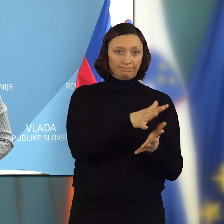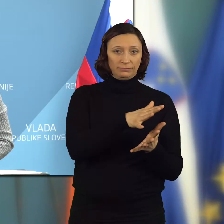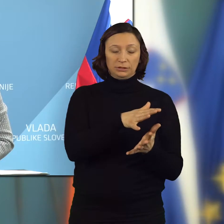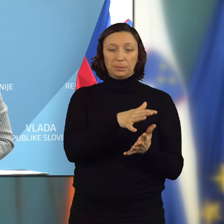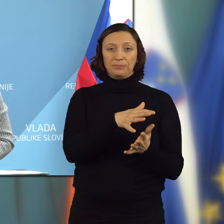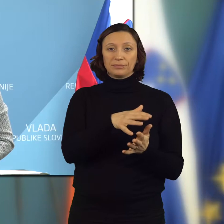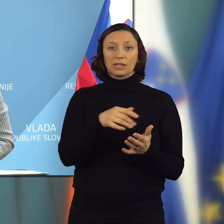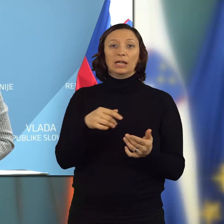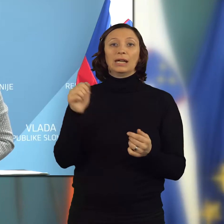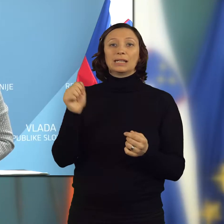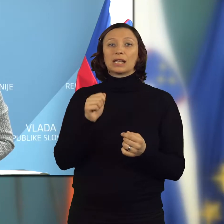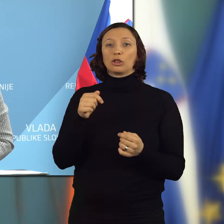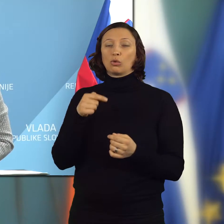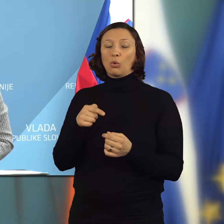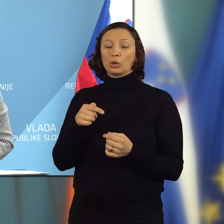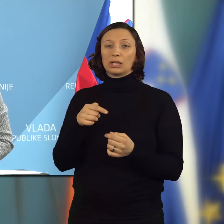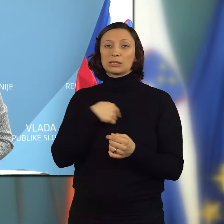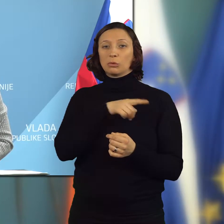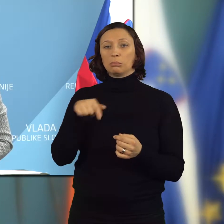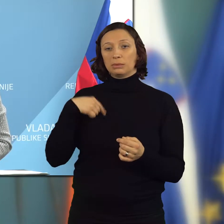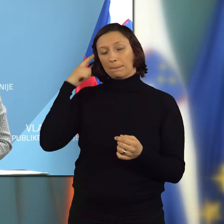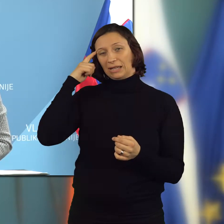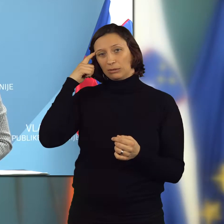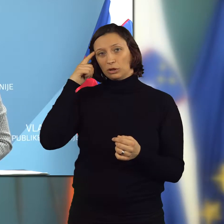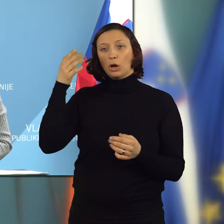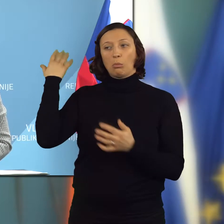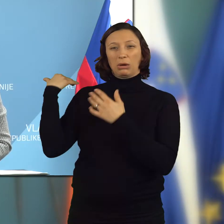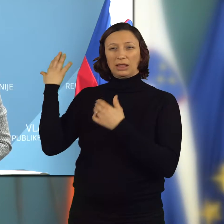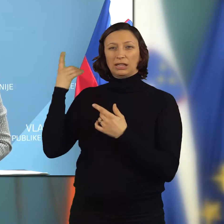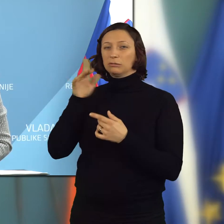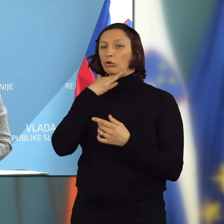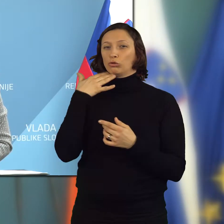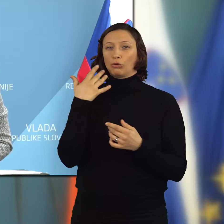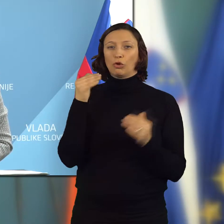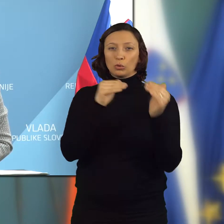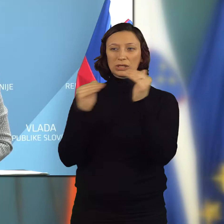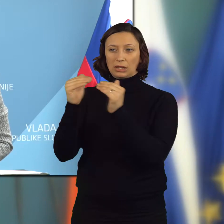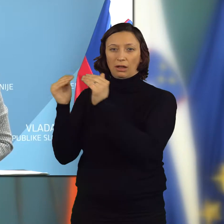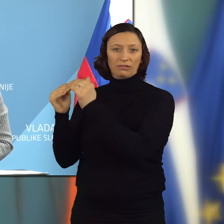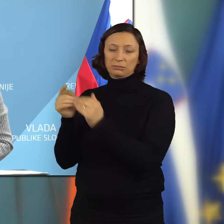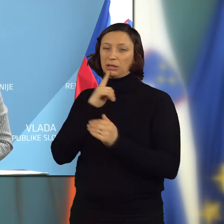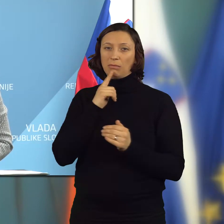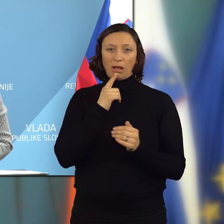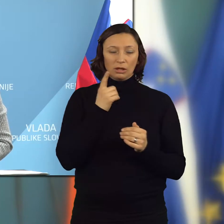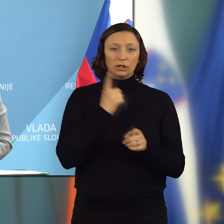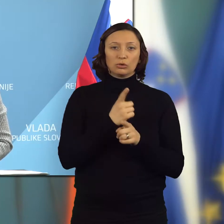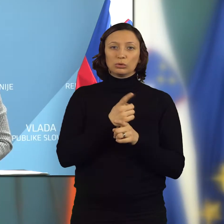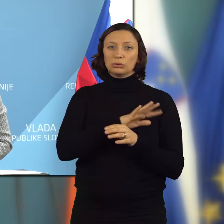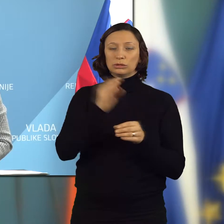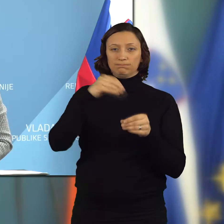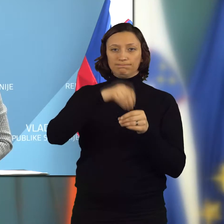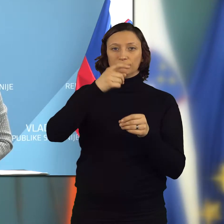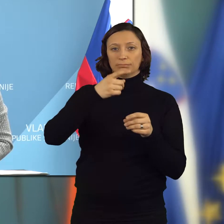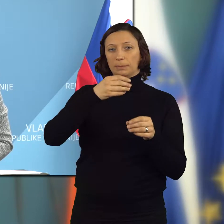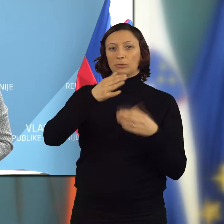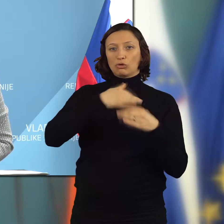predloga. Predvsem zaradi tega, ker smo menili, da v preteklosti ni bilo dovolj usklajevanj in da tudi deležniki,